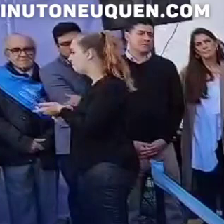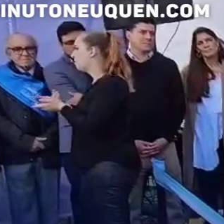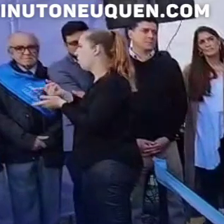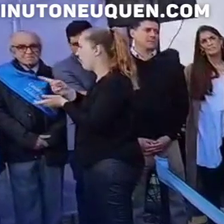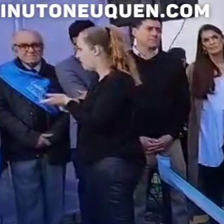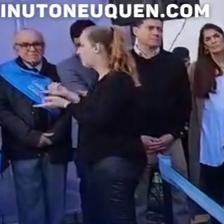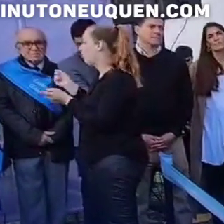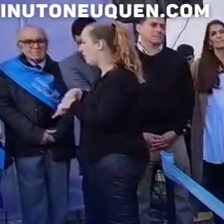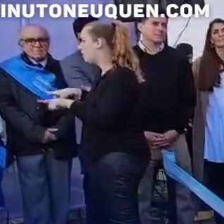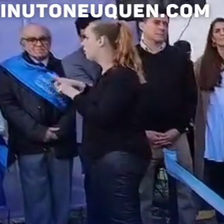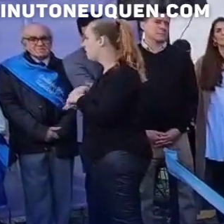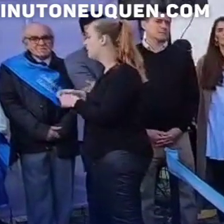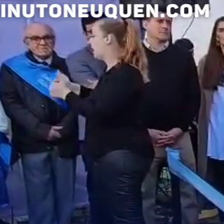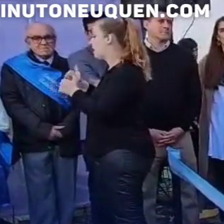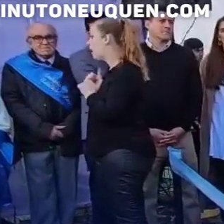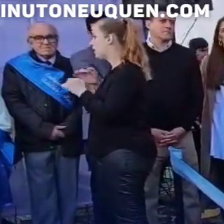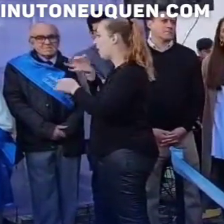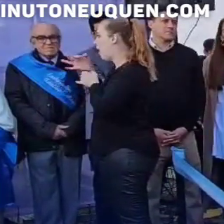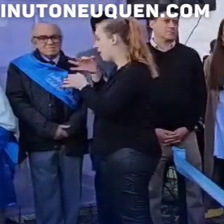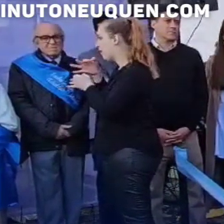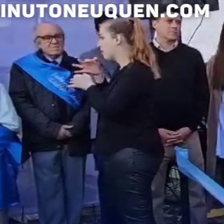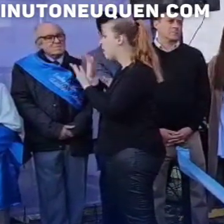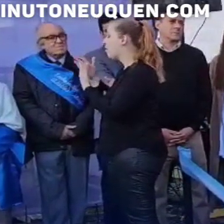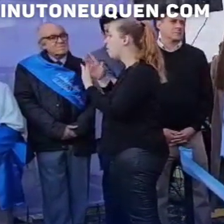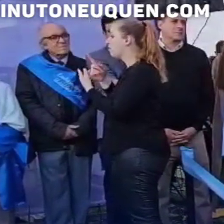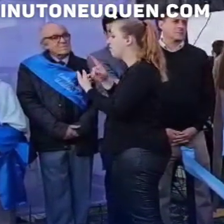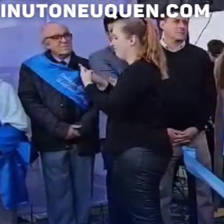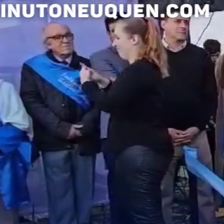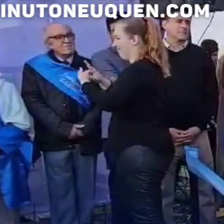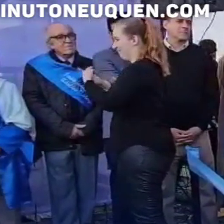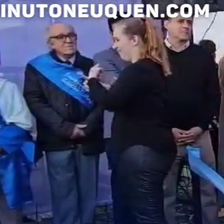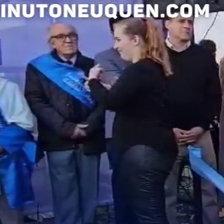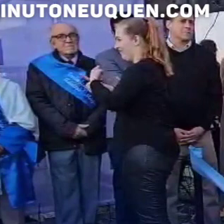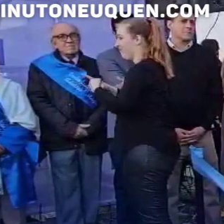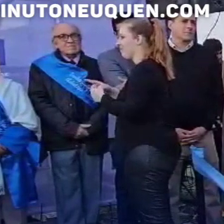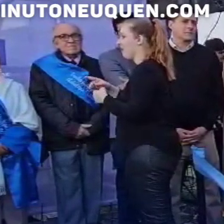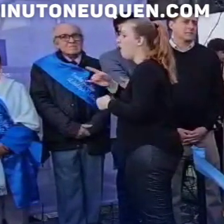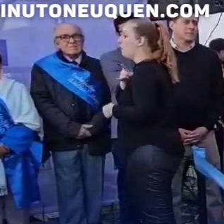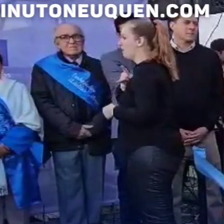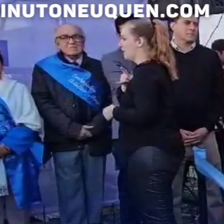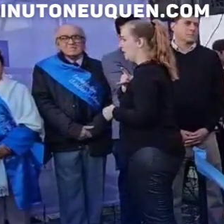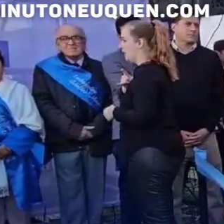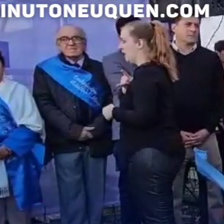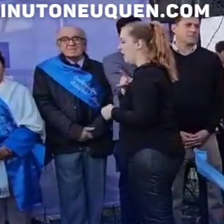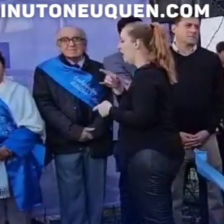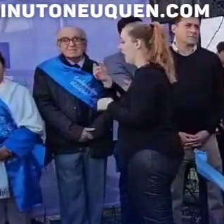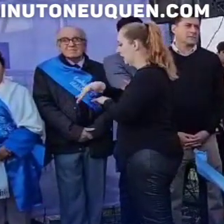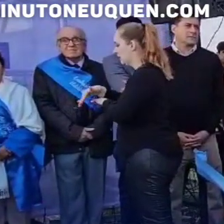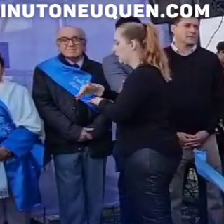hay que sentarse, hay que hablar, hay que dialogar para poder conectar la universidad de los haceres, la